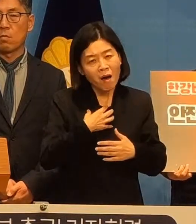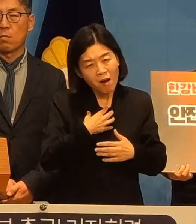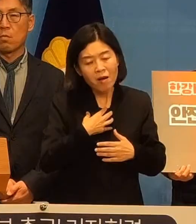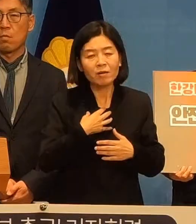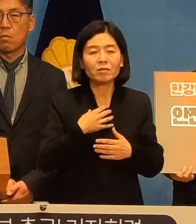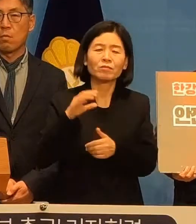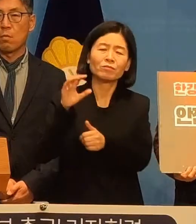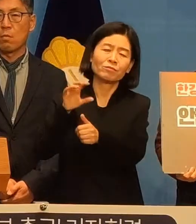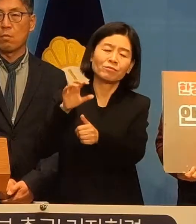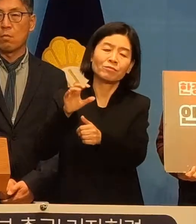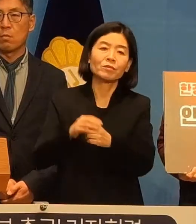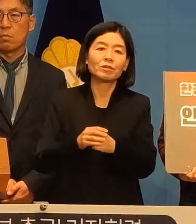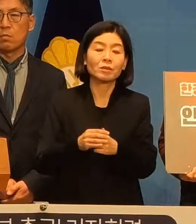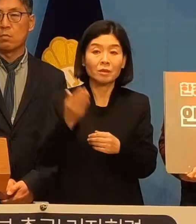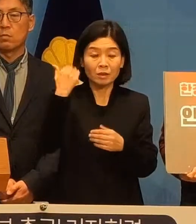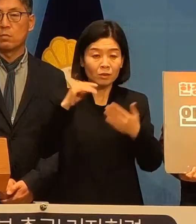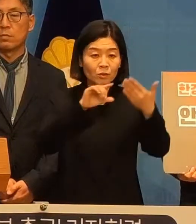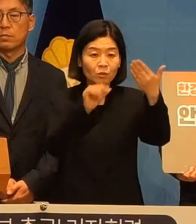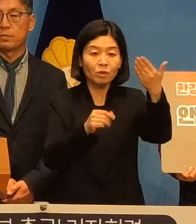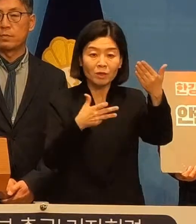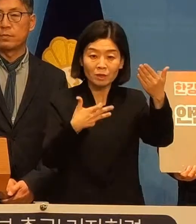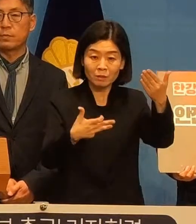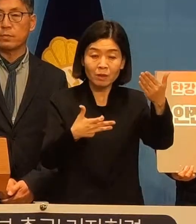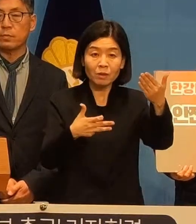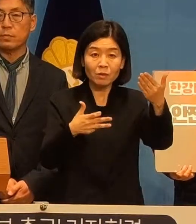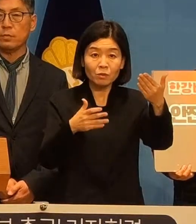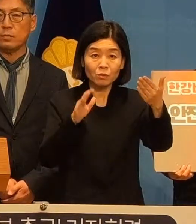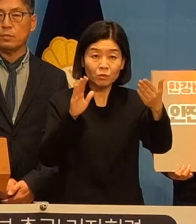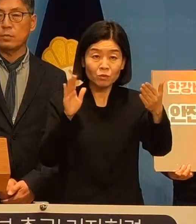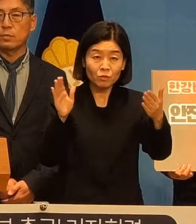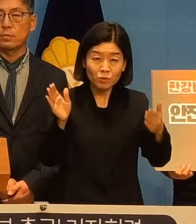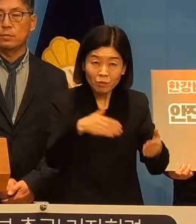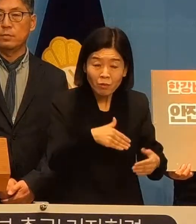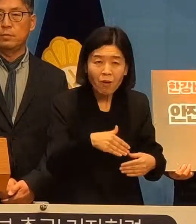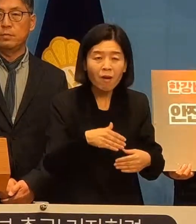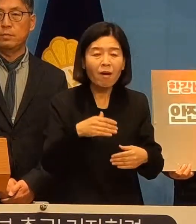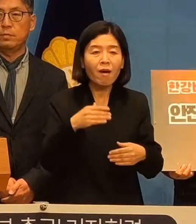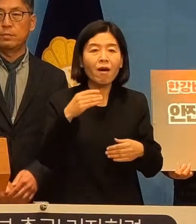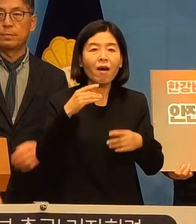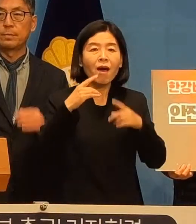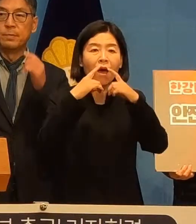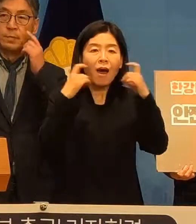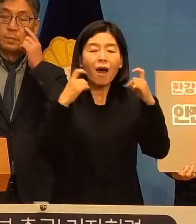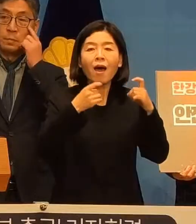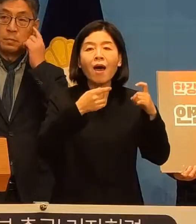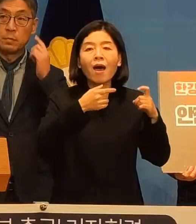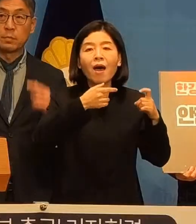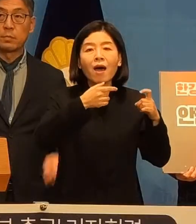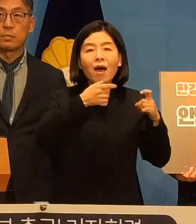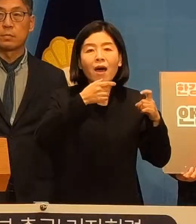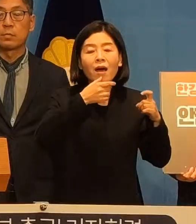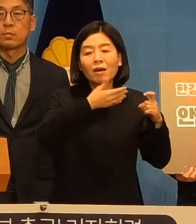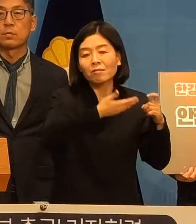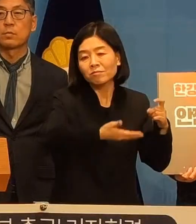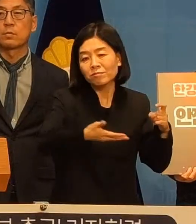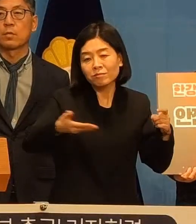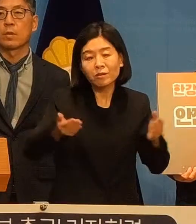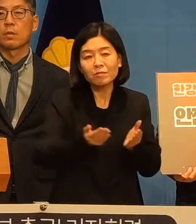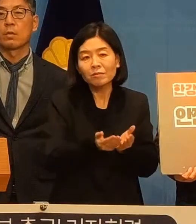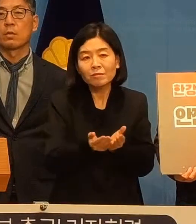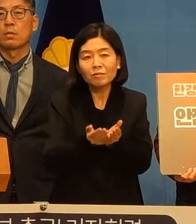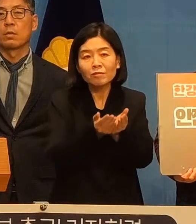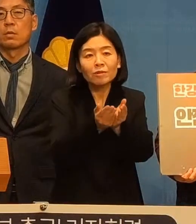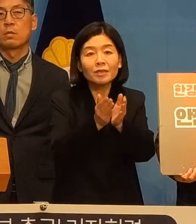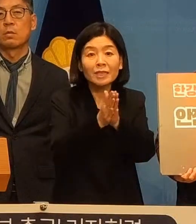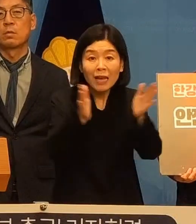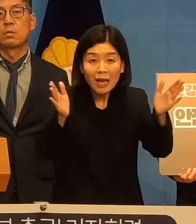지난 9월 18일 이후로 한강버스가 운행된 지 딱 100일 되는 오늘 다시 한번